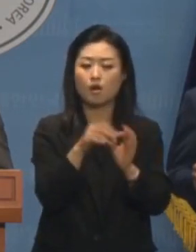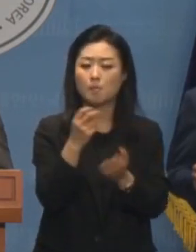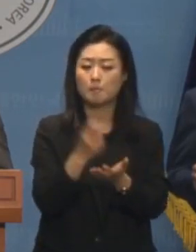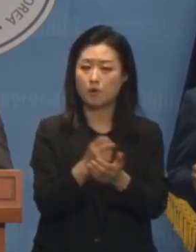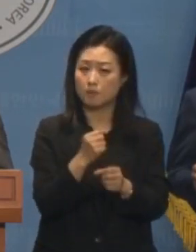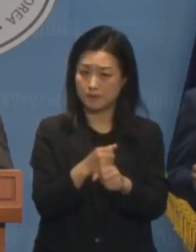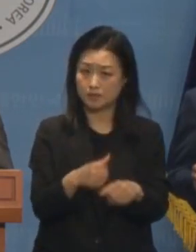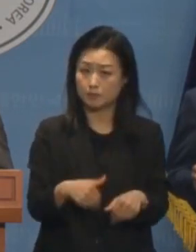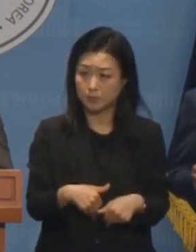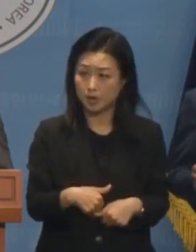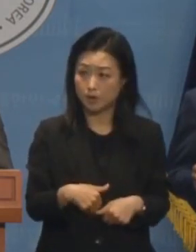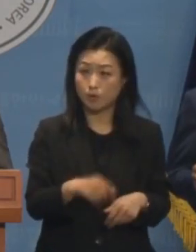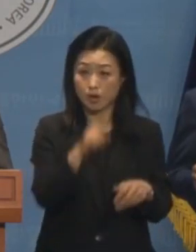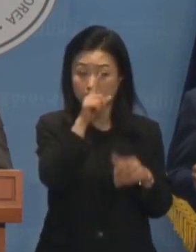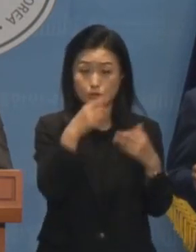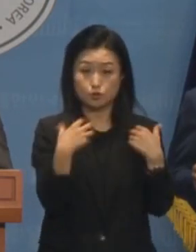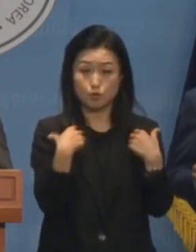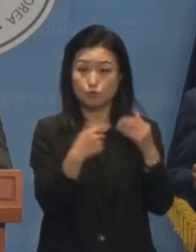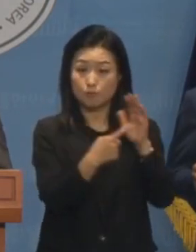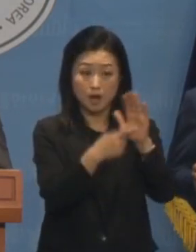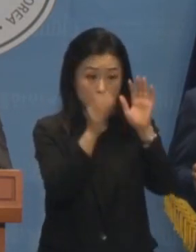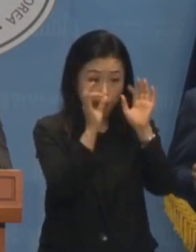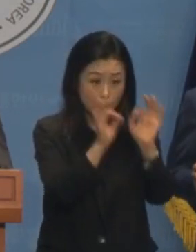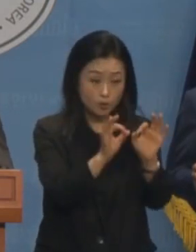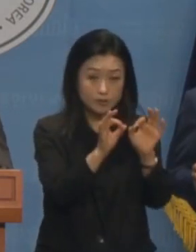정부 발표에는 배달 플랫폼